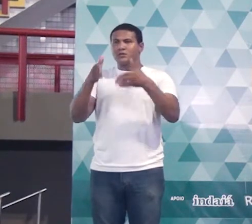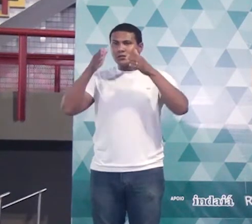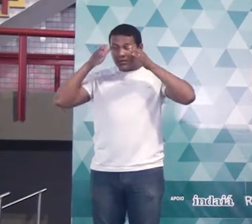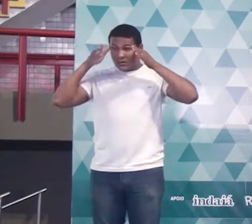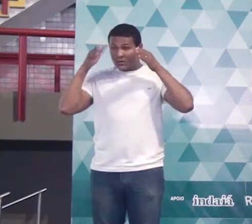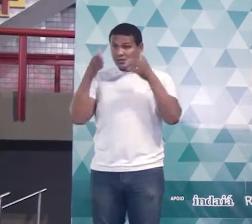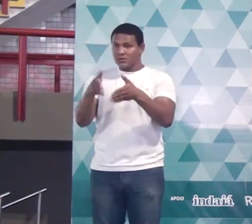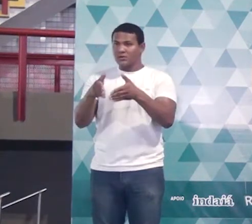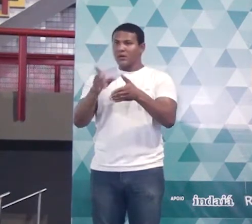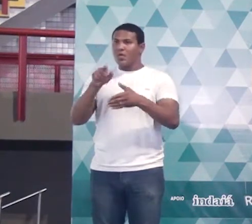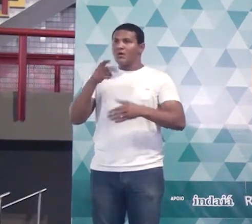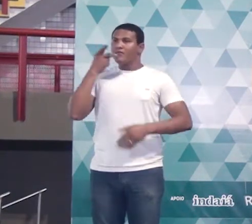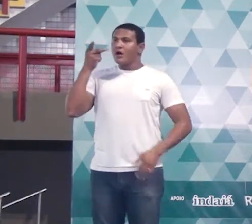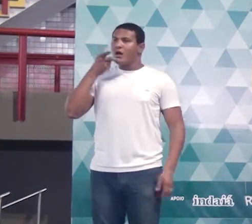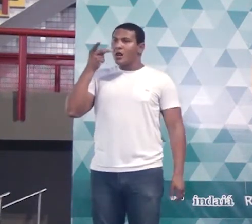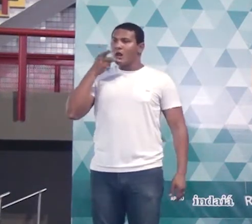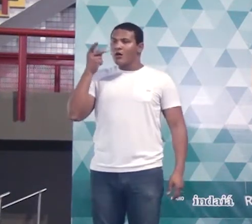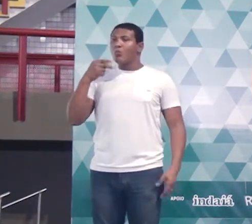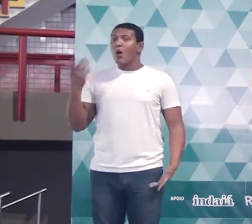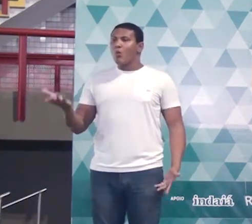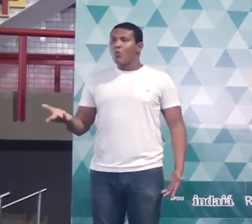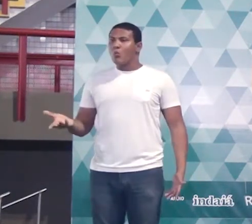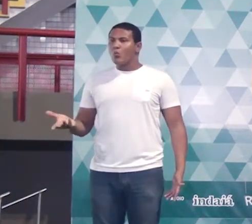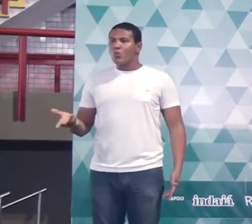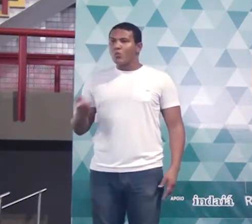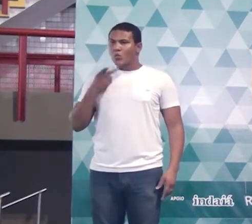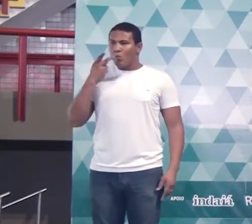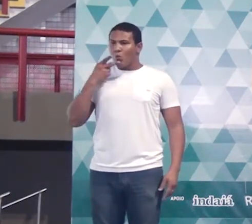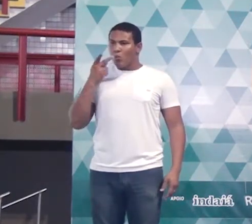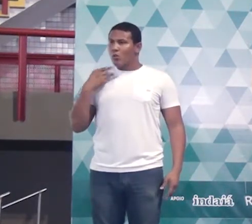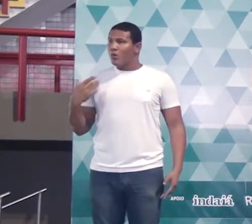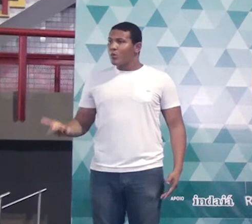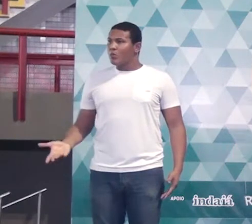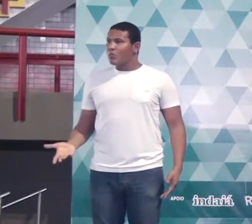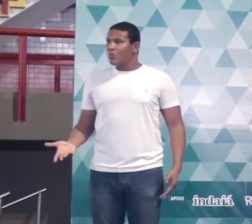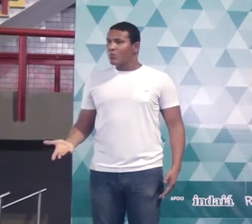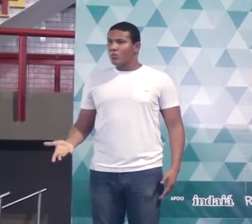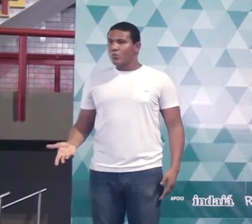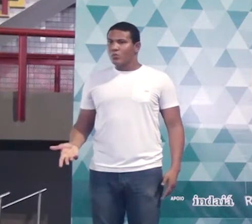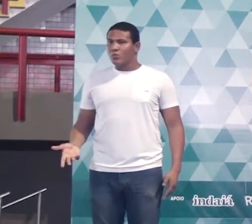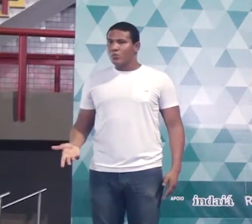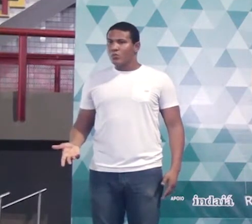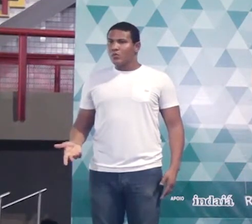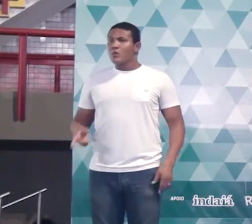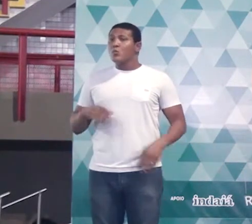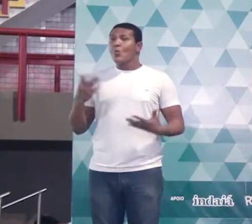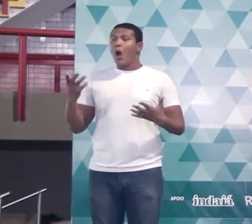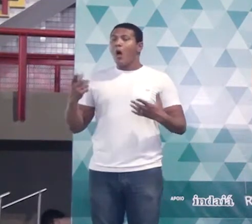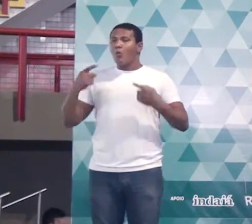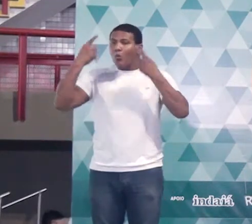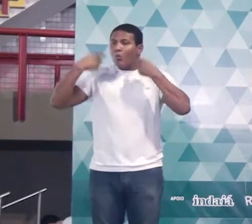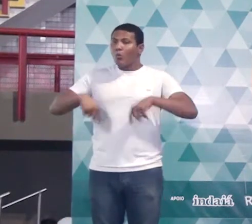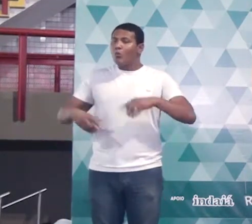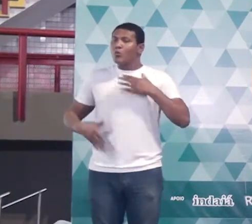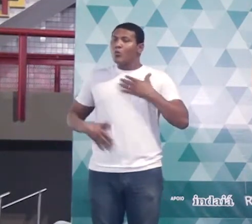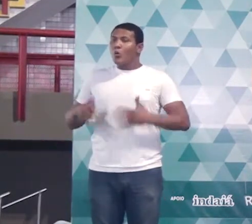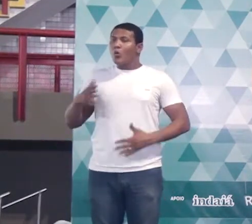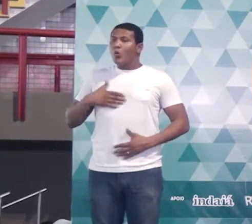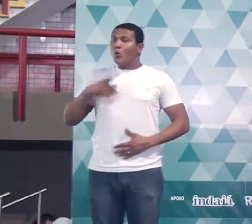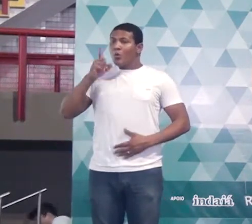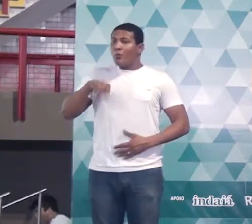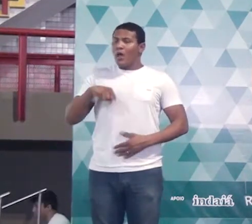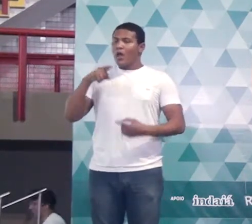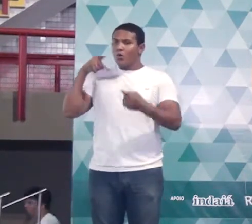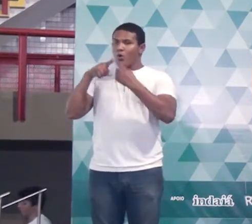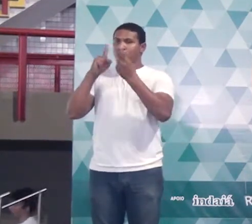exclusivamente pela fala? Alguém podia me dizer? Qual é o órgão, qual é a parte